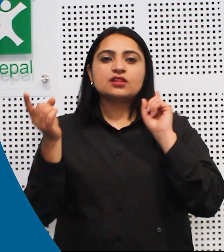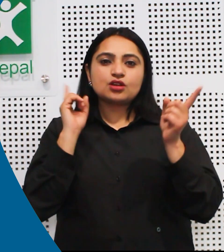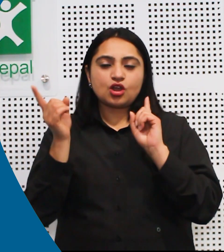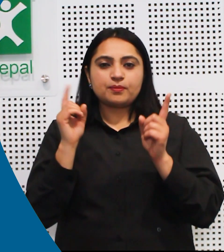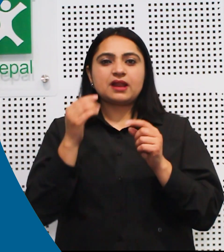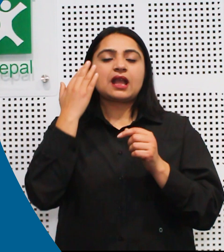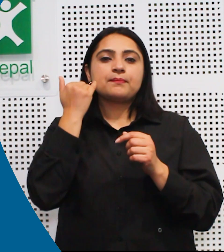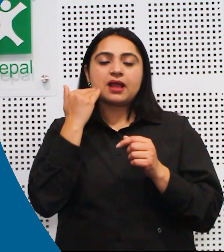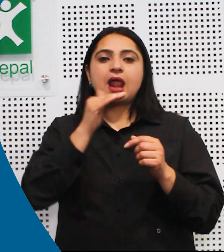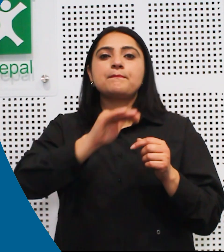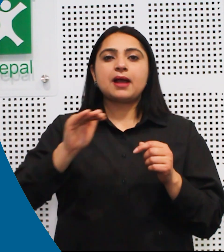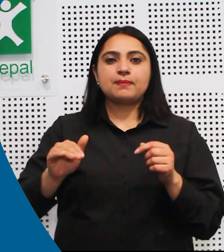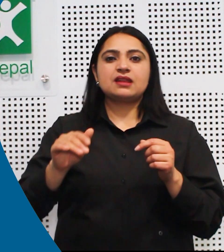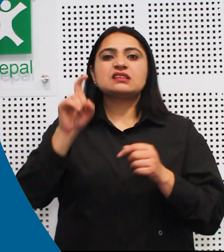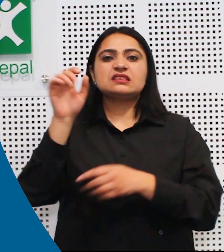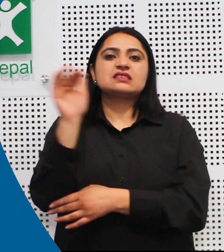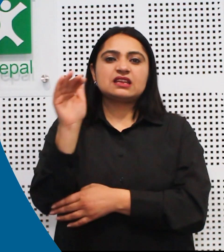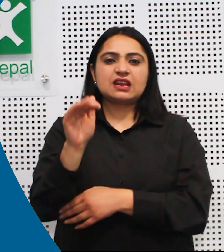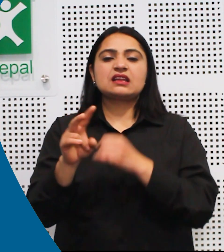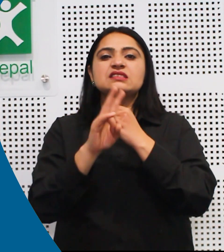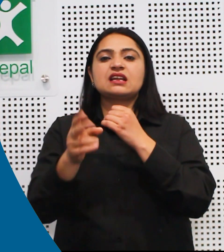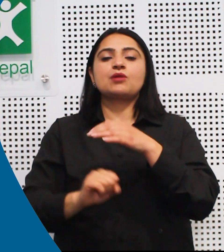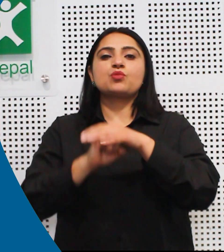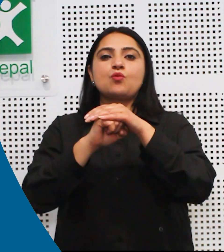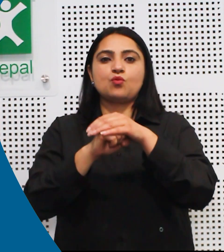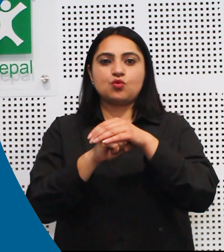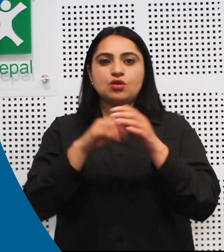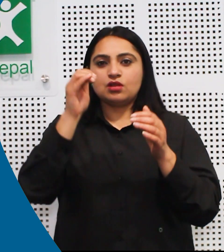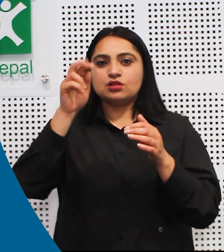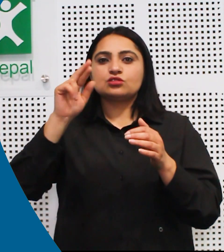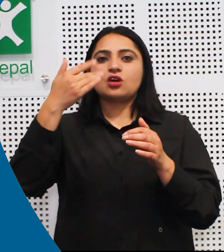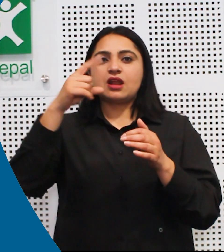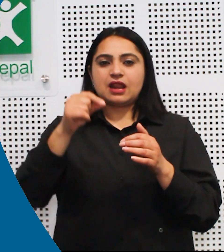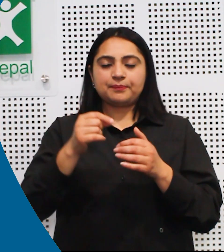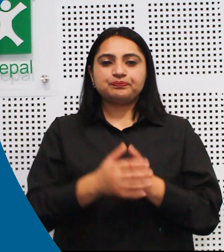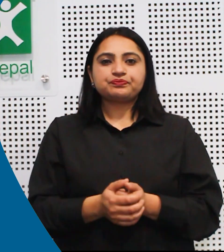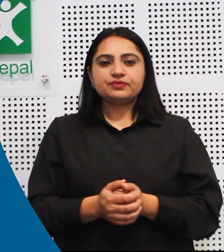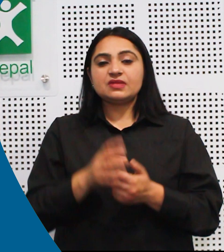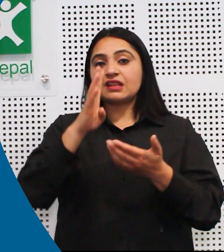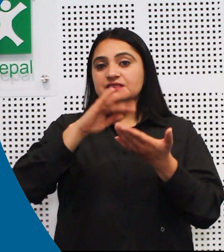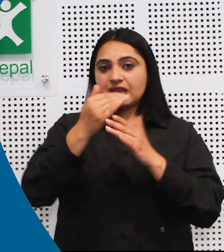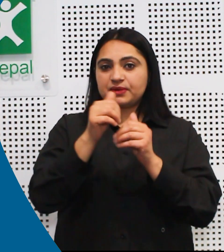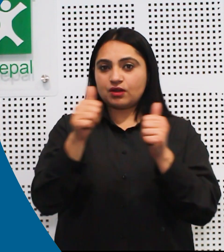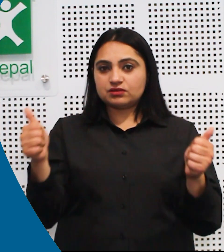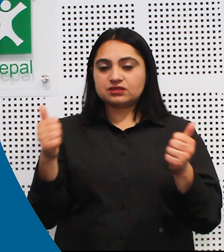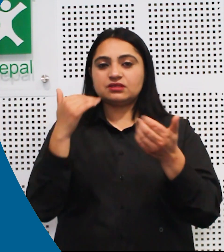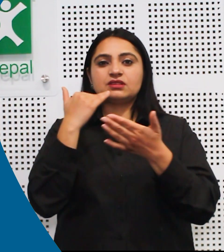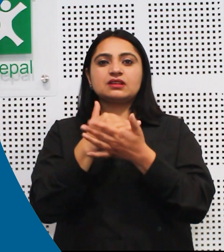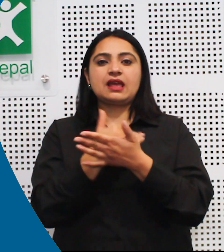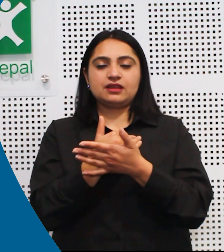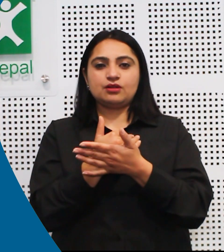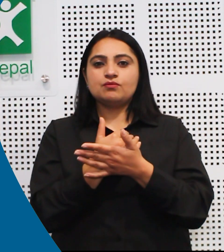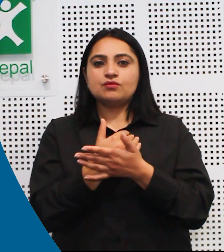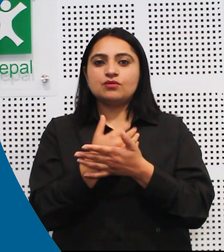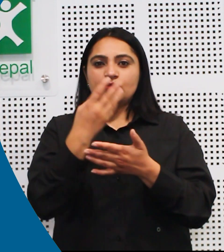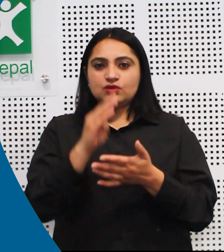महिला बालबालिका तथा ज्येष्ठ नागरिक शाखा प्रमुख सरला रेग्मी। चौमासिक अनुसारको हाम्रो कार्यक्रम विनियोजन भएको हुन्छ, त्यो अनुसार